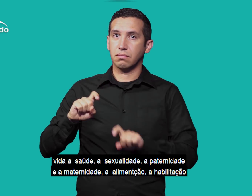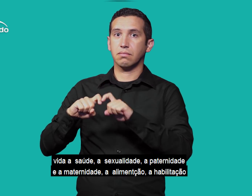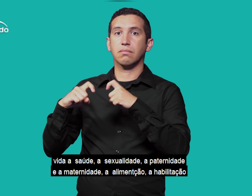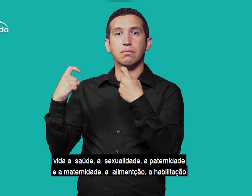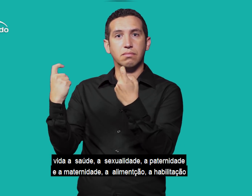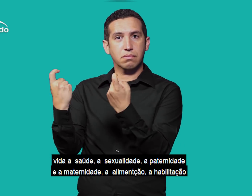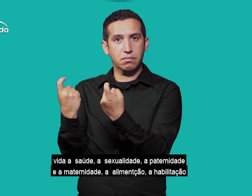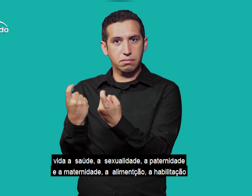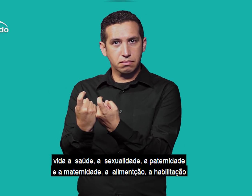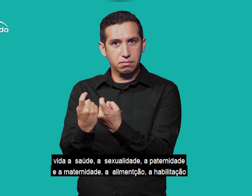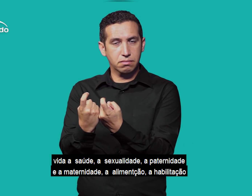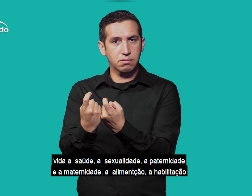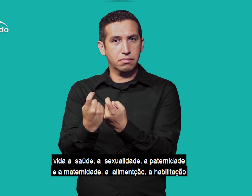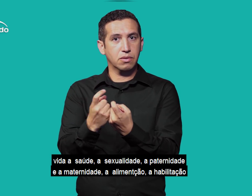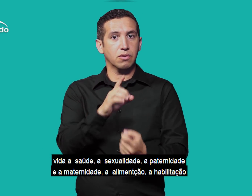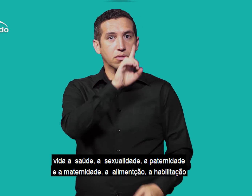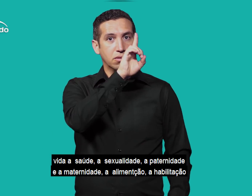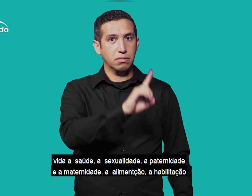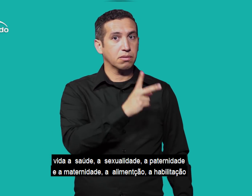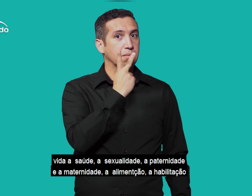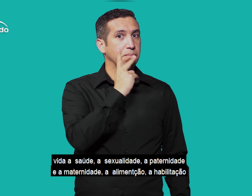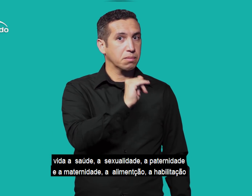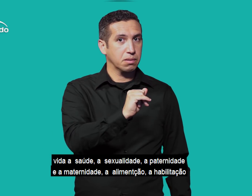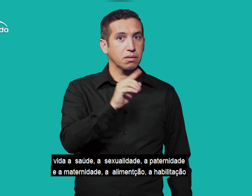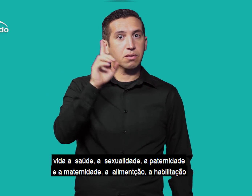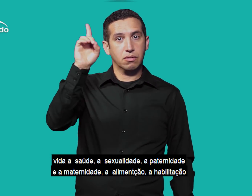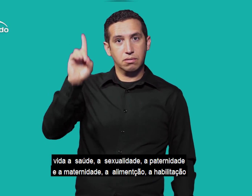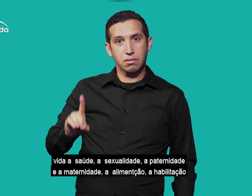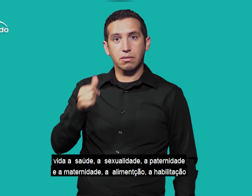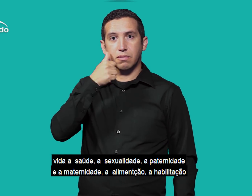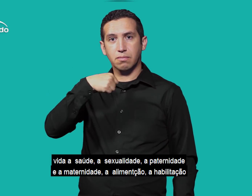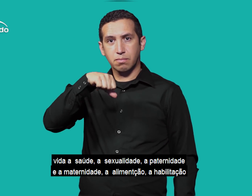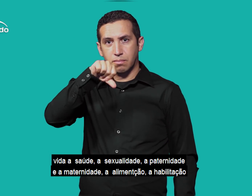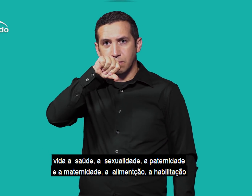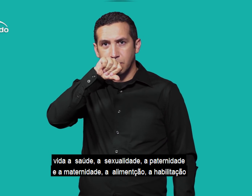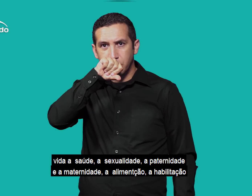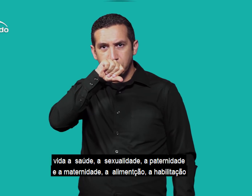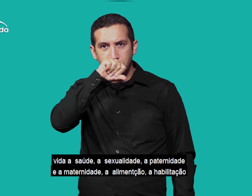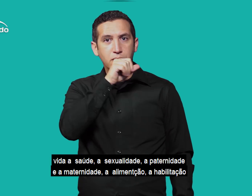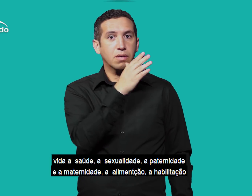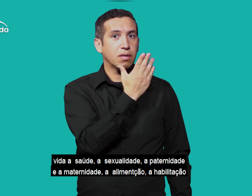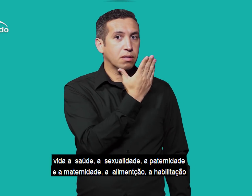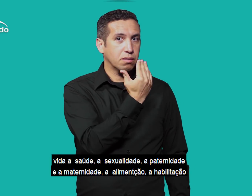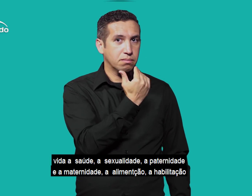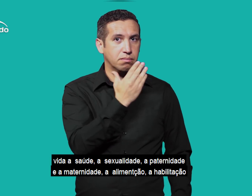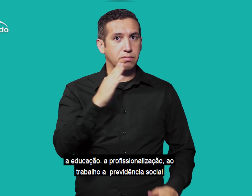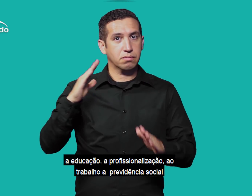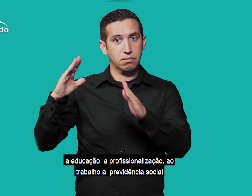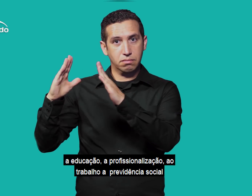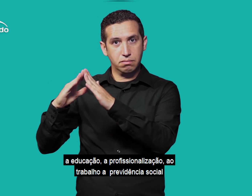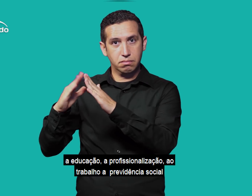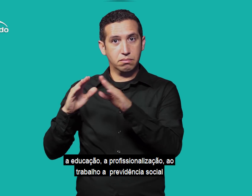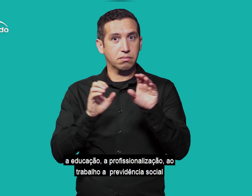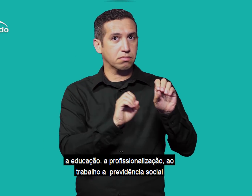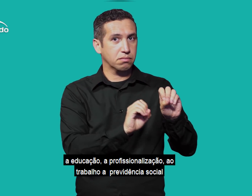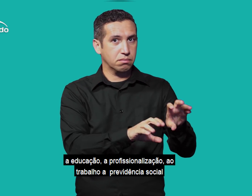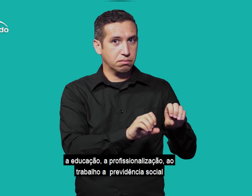a paternidade ea maternidade à alimentação habitação a educação a